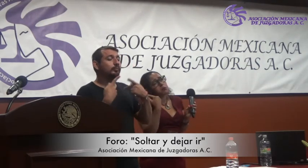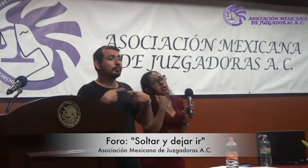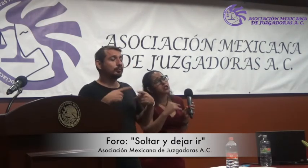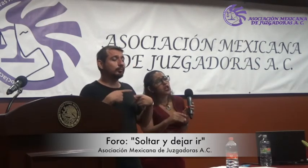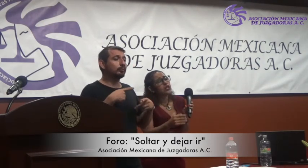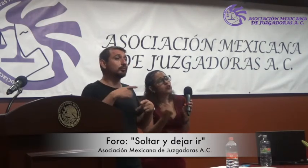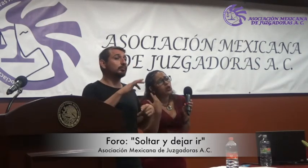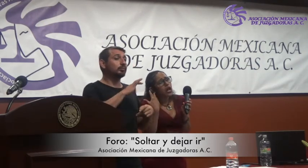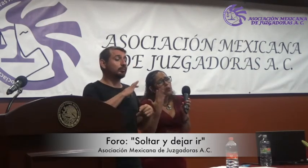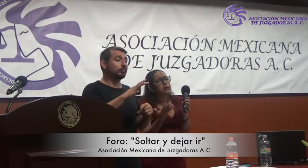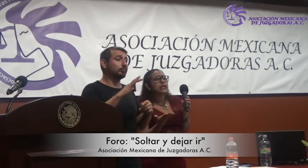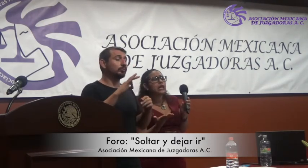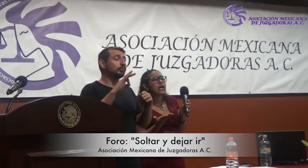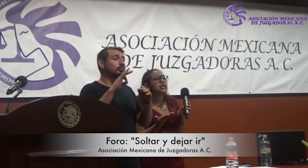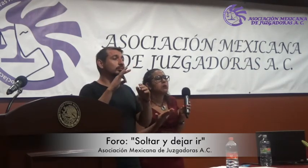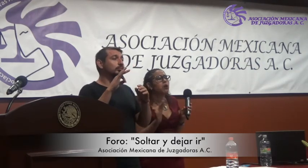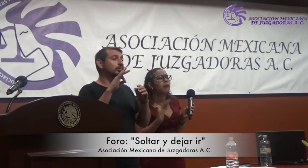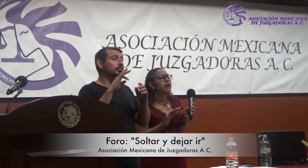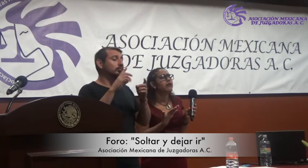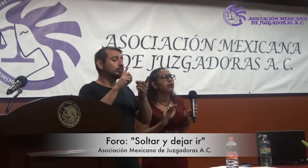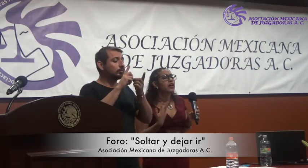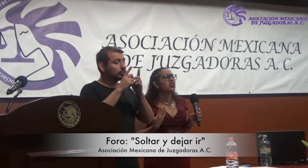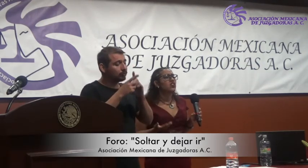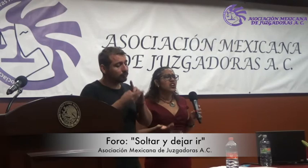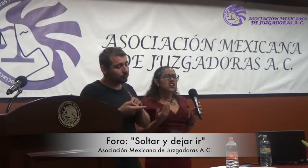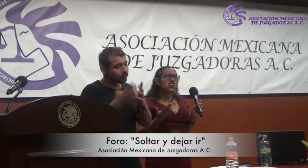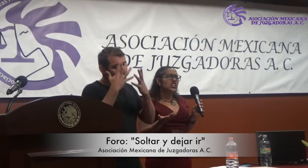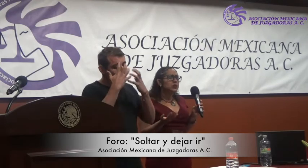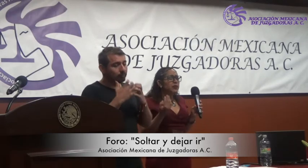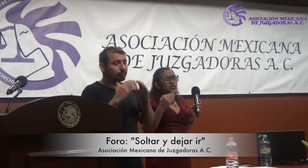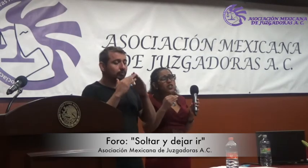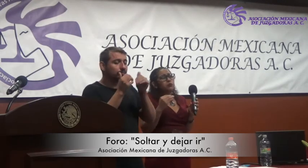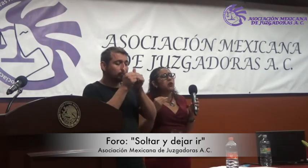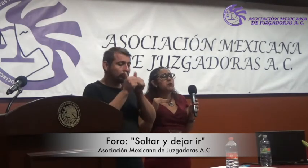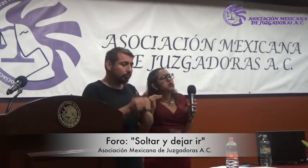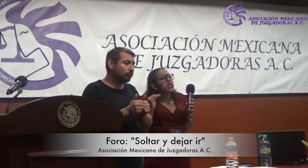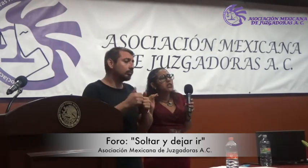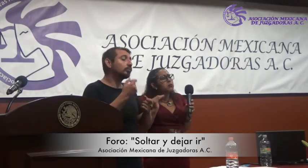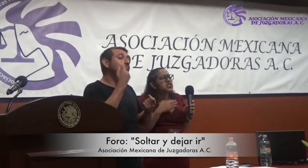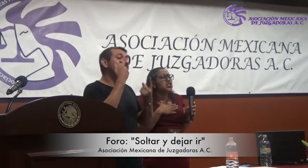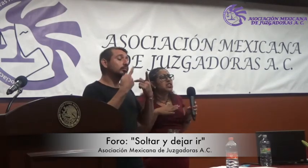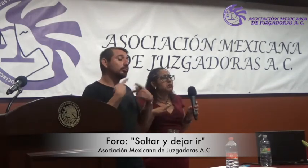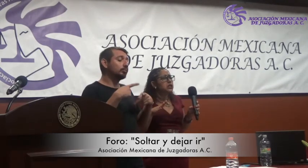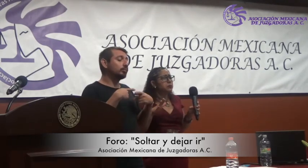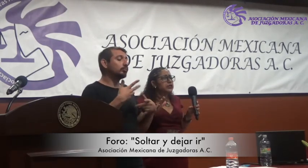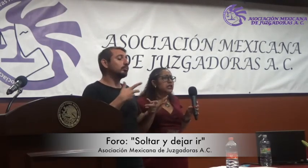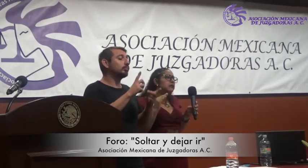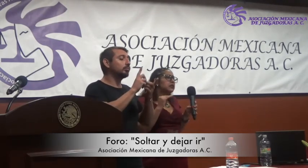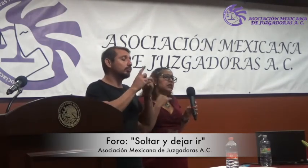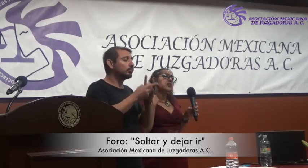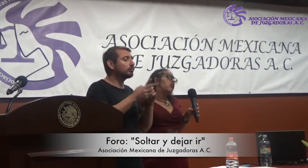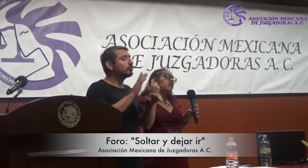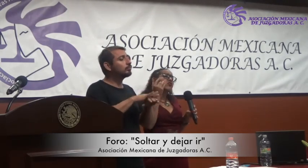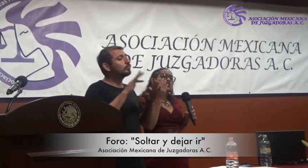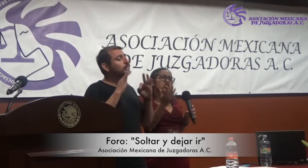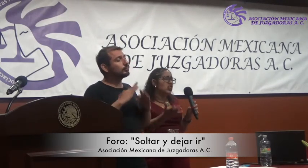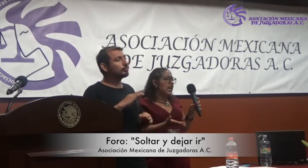vivir una depresión en su cama sin quererse mover y llorando, y otras personas pueden vivir unas depresiones más